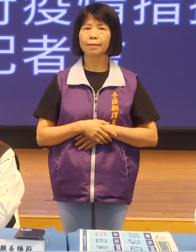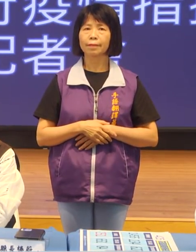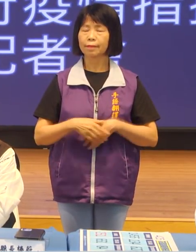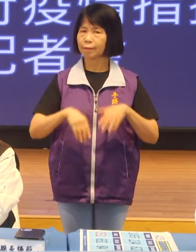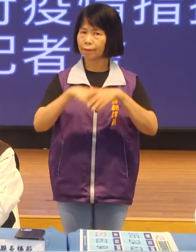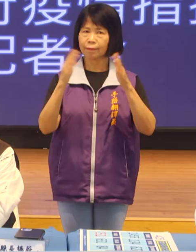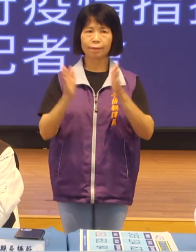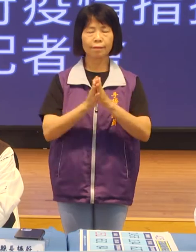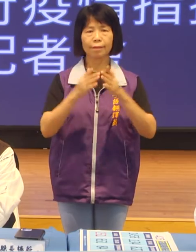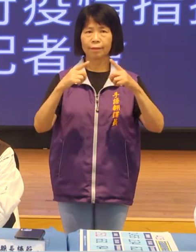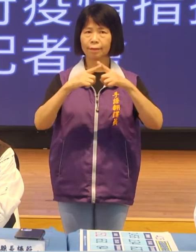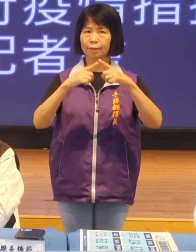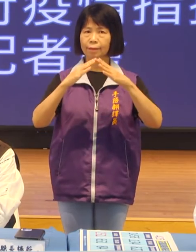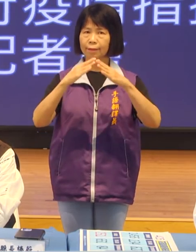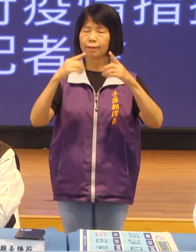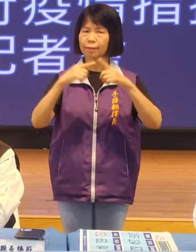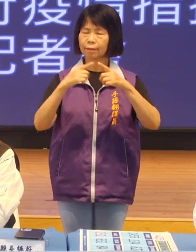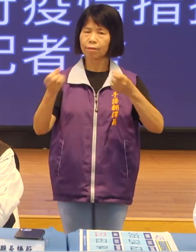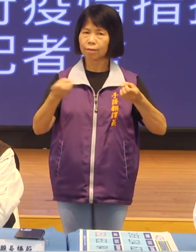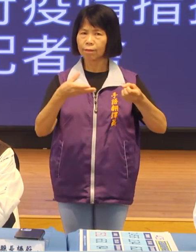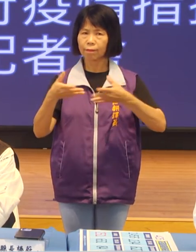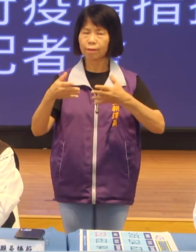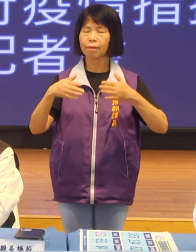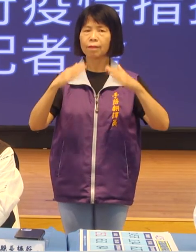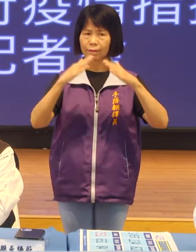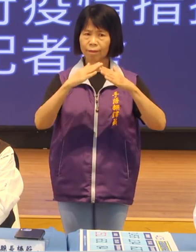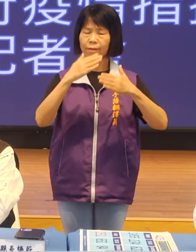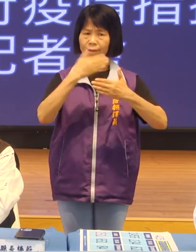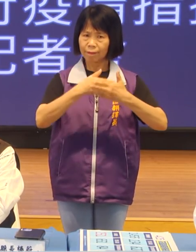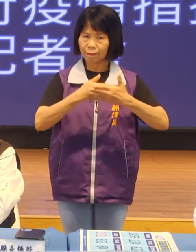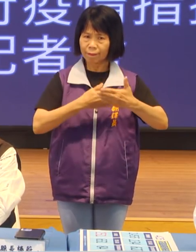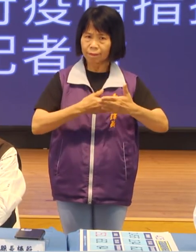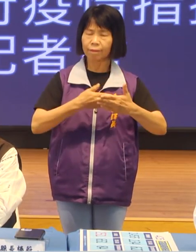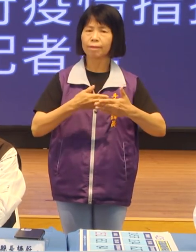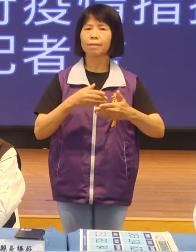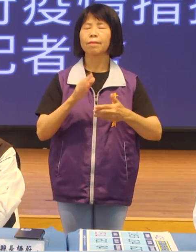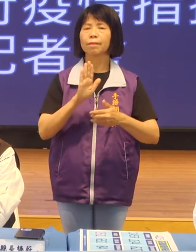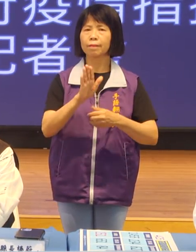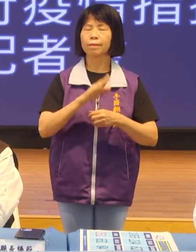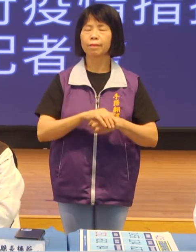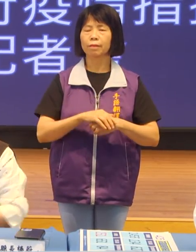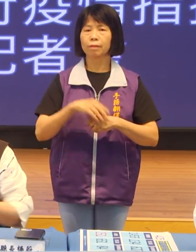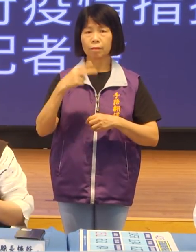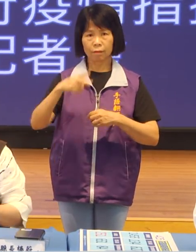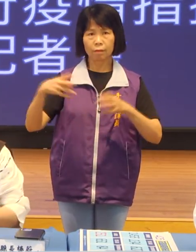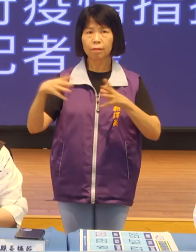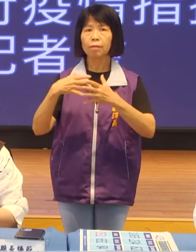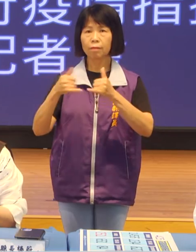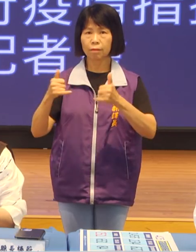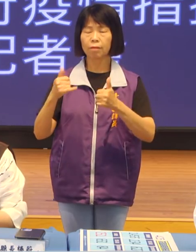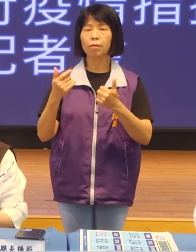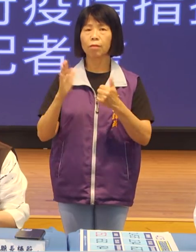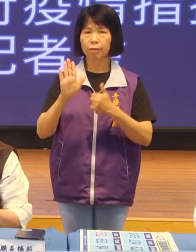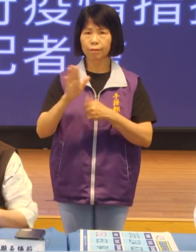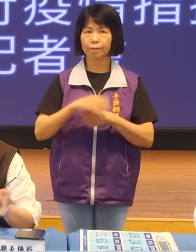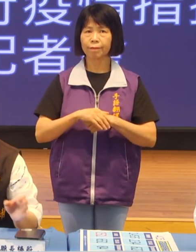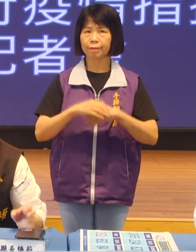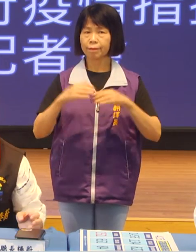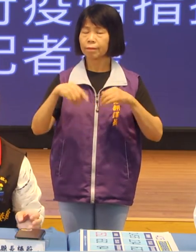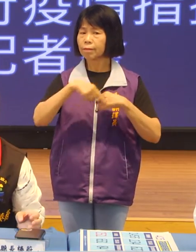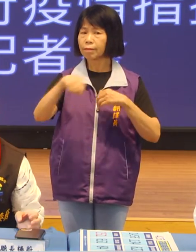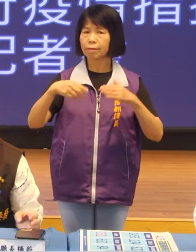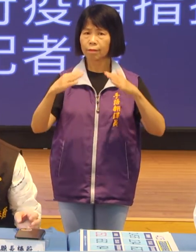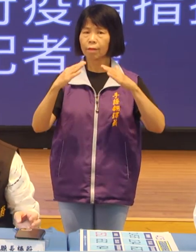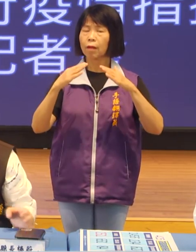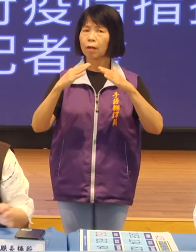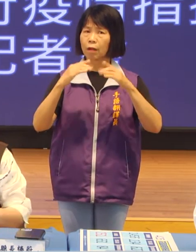都是家人，那也都是居隔中，那其中当然也有同学，所以这些同学在居隔中是没有